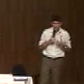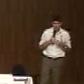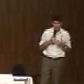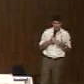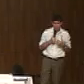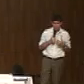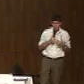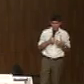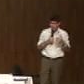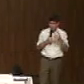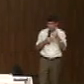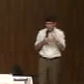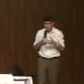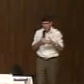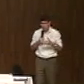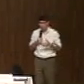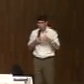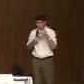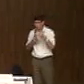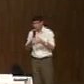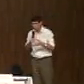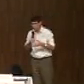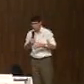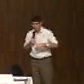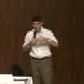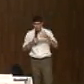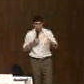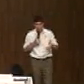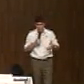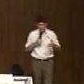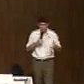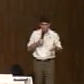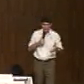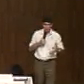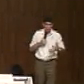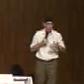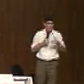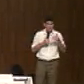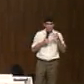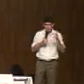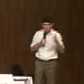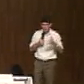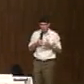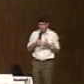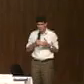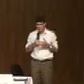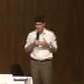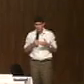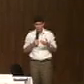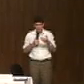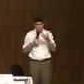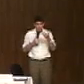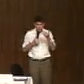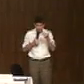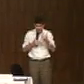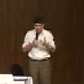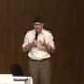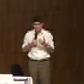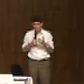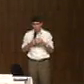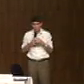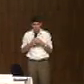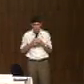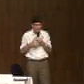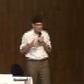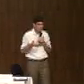de excelência. A gente não tem essas instalações, esse corpo docente, esse corpo técnico de apoio em outras escolas. Então, para que